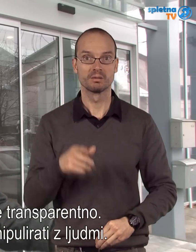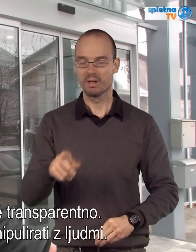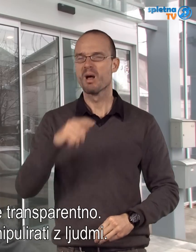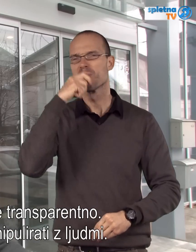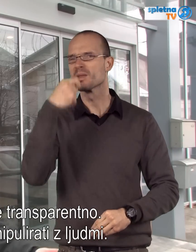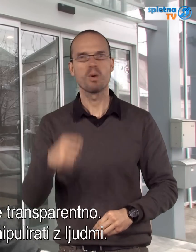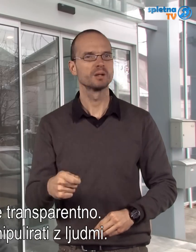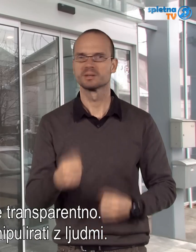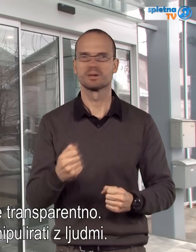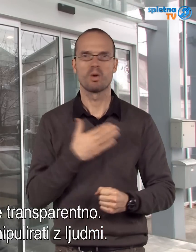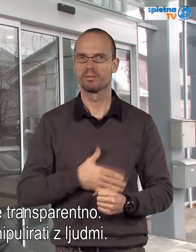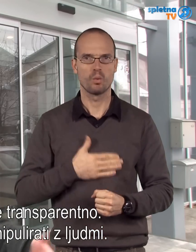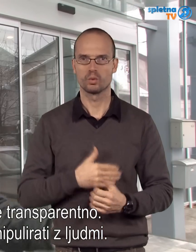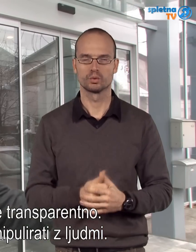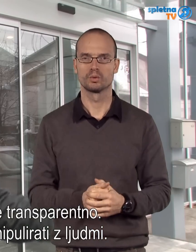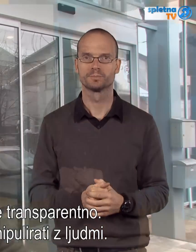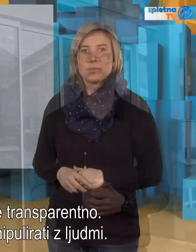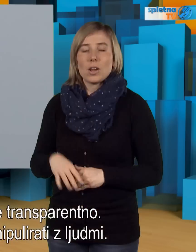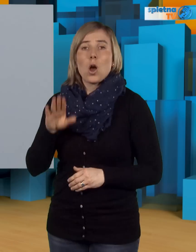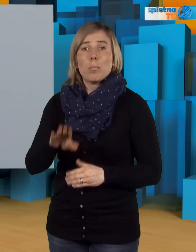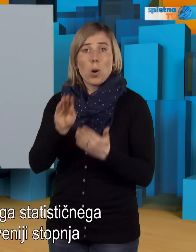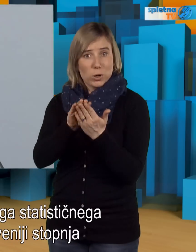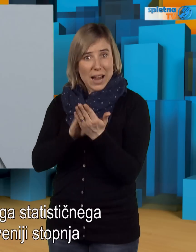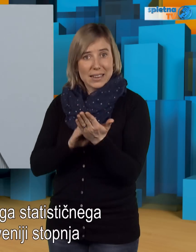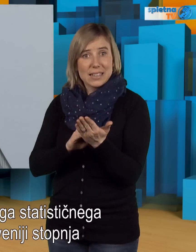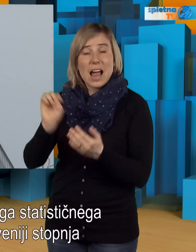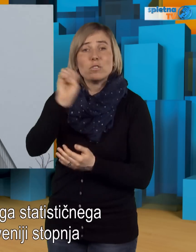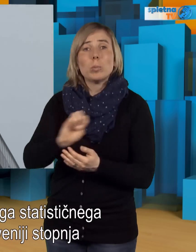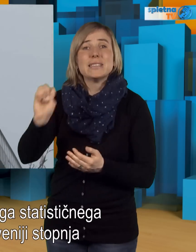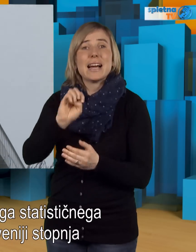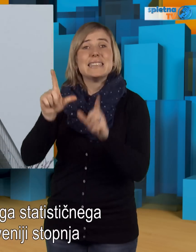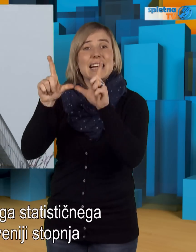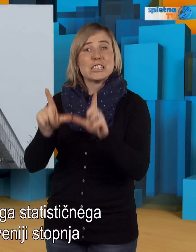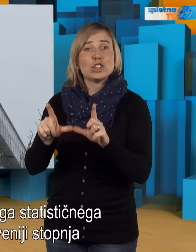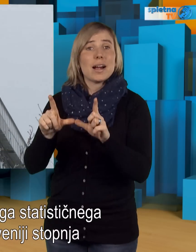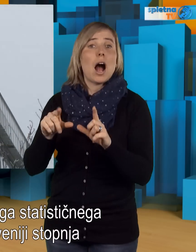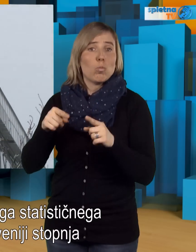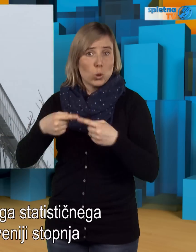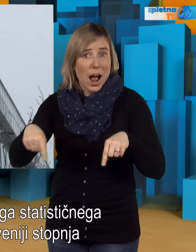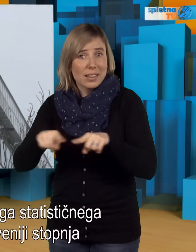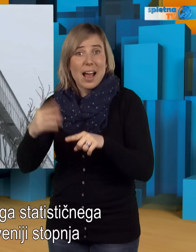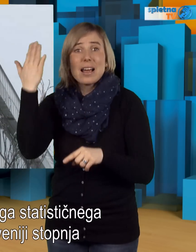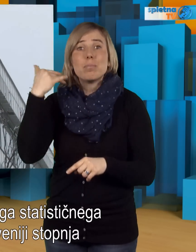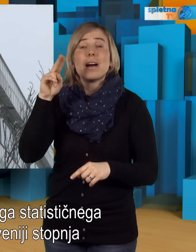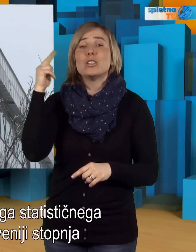način manipulirati z ljudmi, ki... Po podatkih Evropskega statističnega urada je bila v Sloveniji